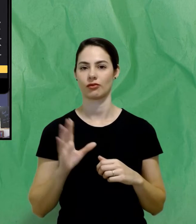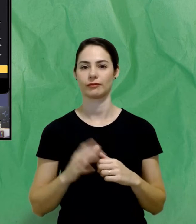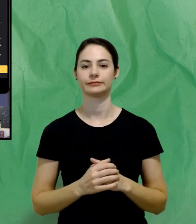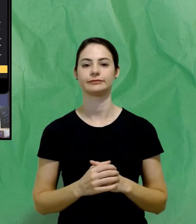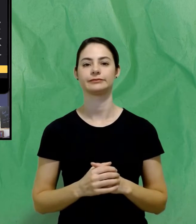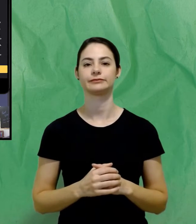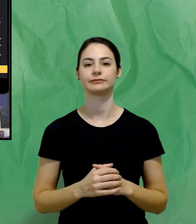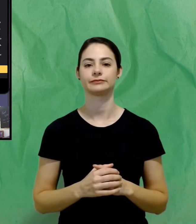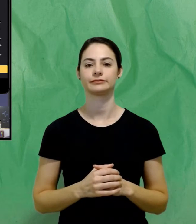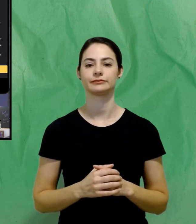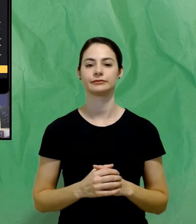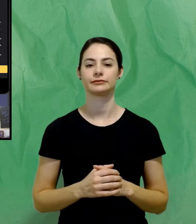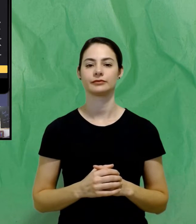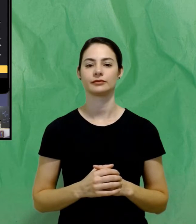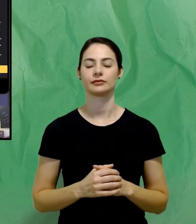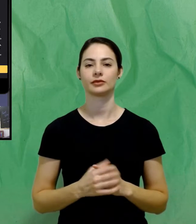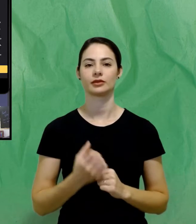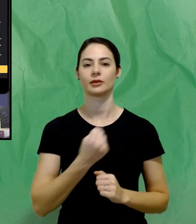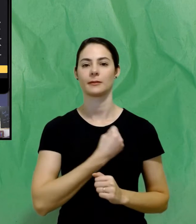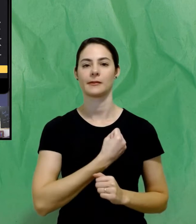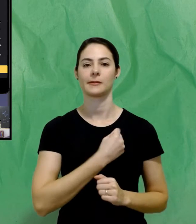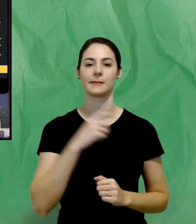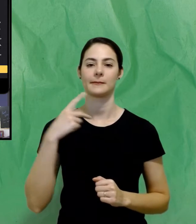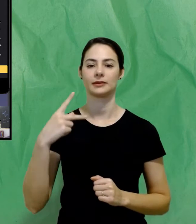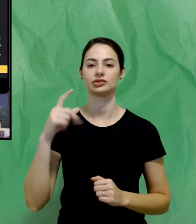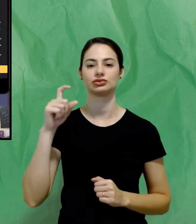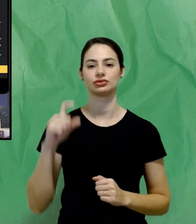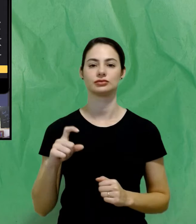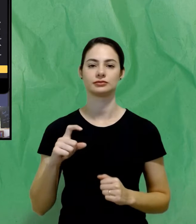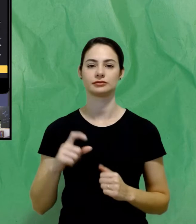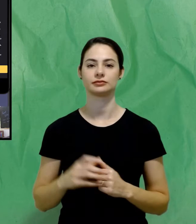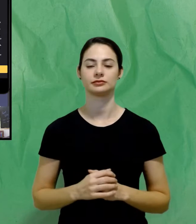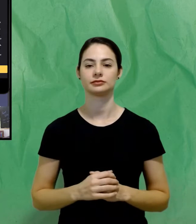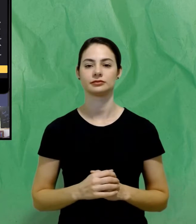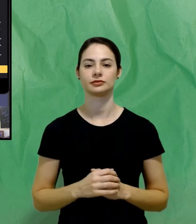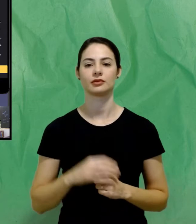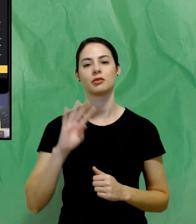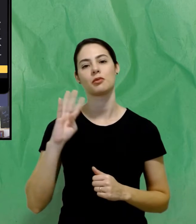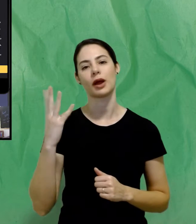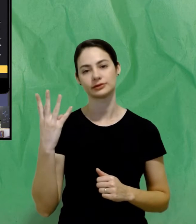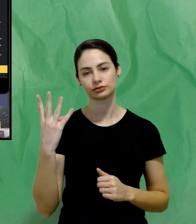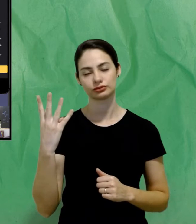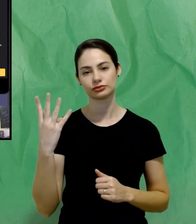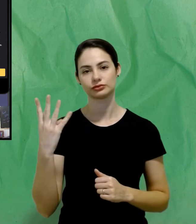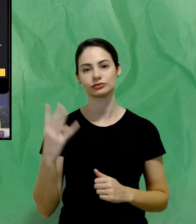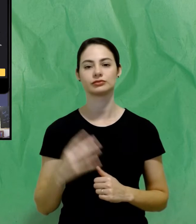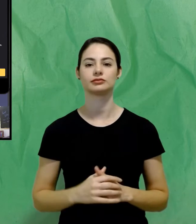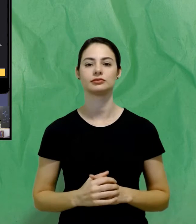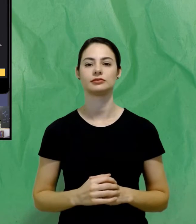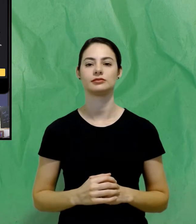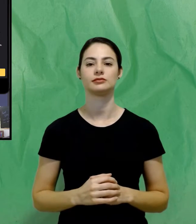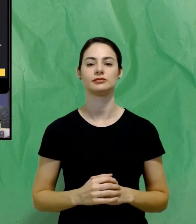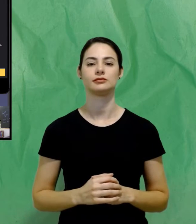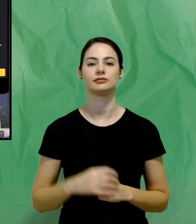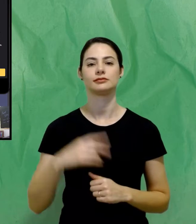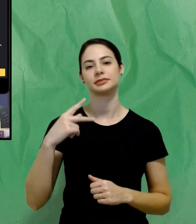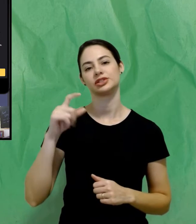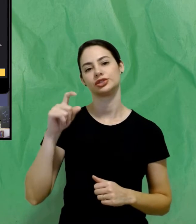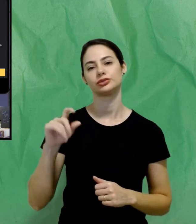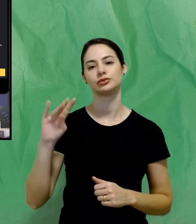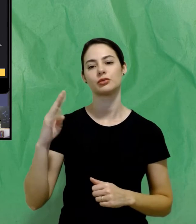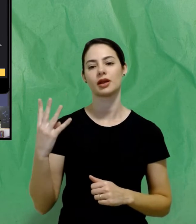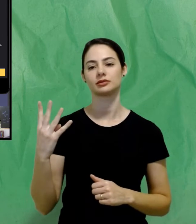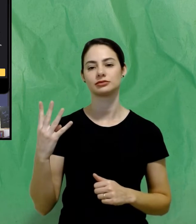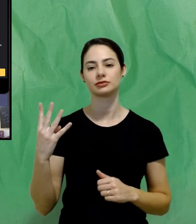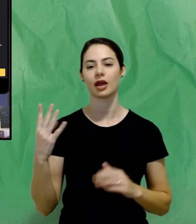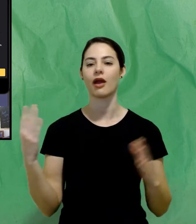um padding, aqui, um px de 4. Né? Se eu coloquei esse px de 4 aqui,